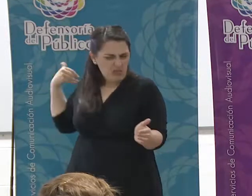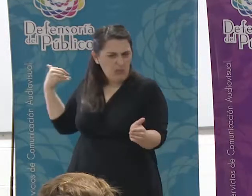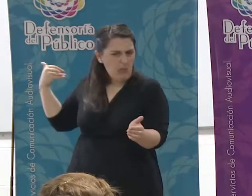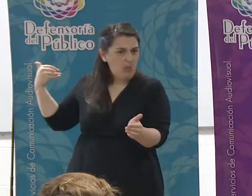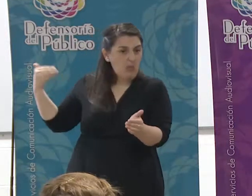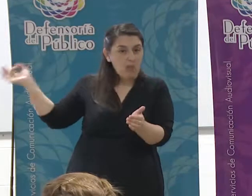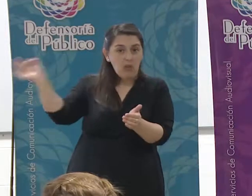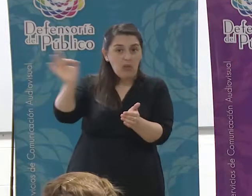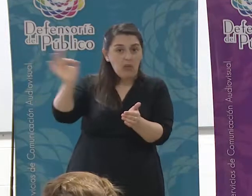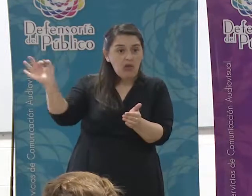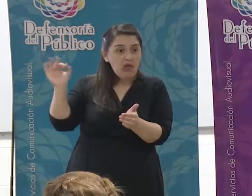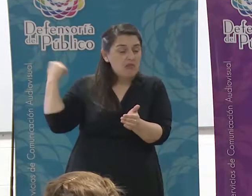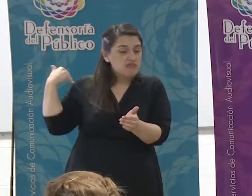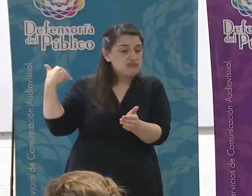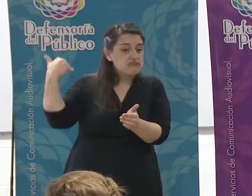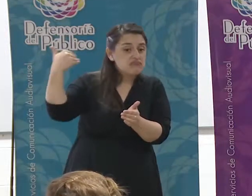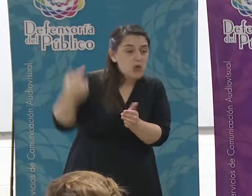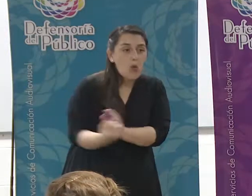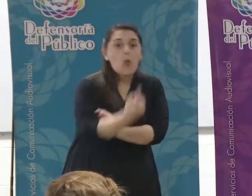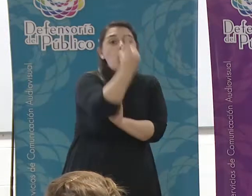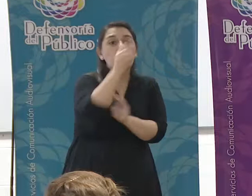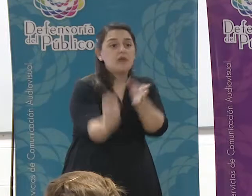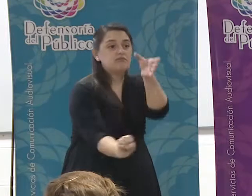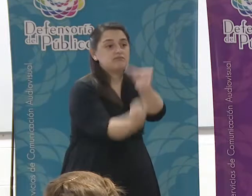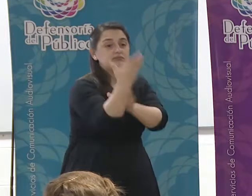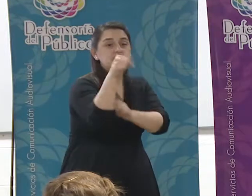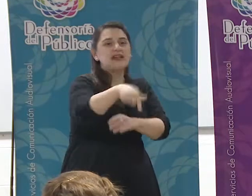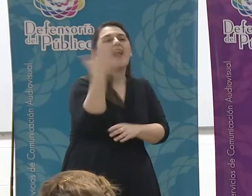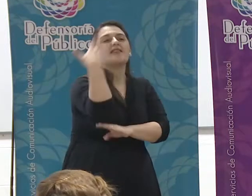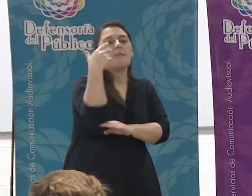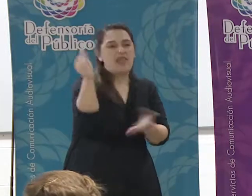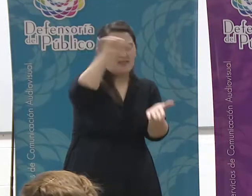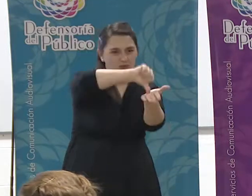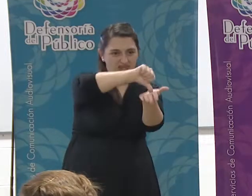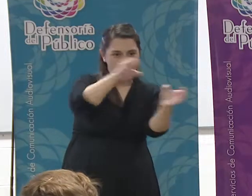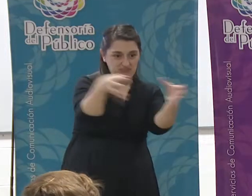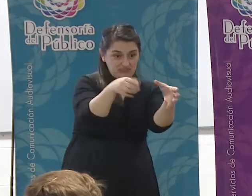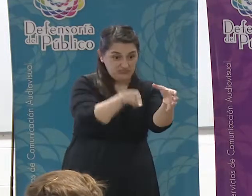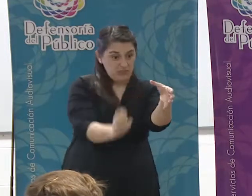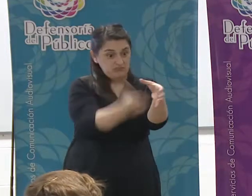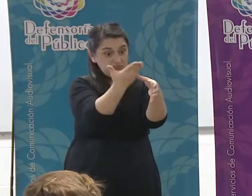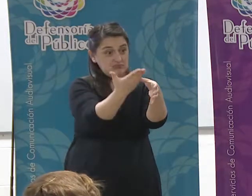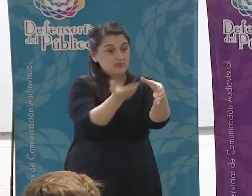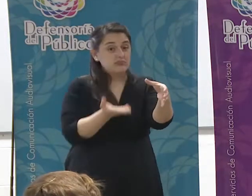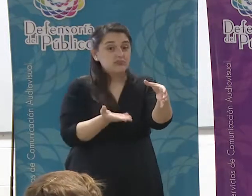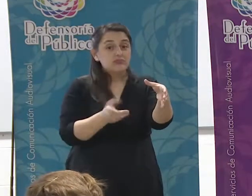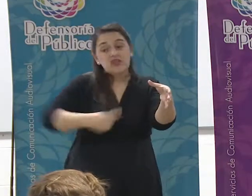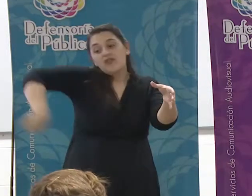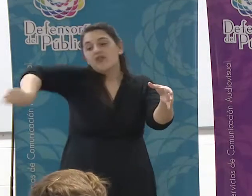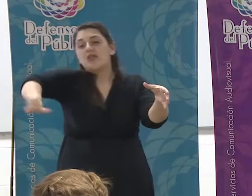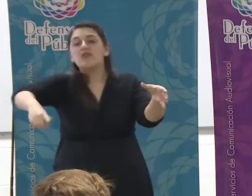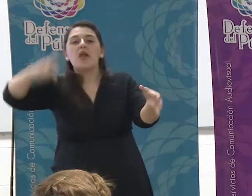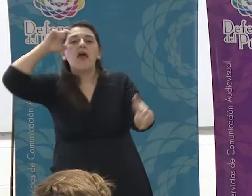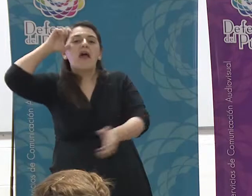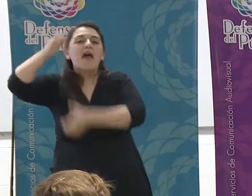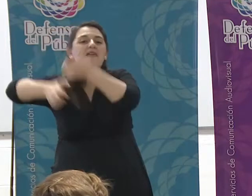después apareció una FM que son de los compañeros acá de la Asamblea Ciudadana. Y en realidad surgimos como una pymes